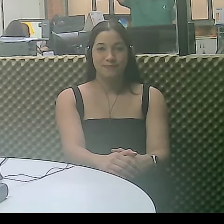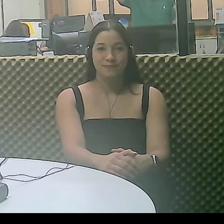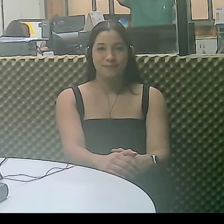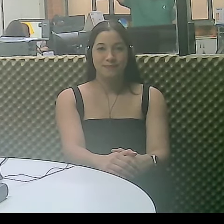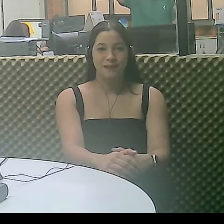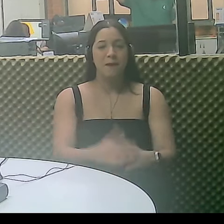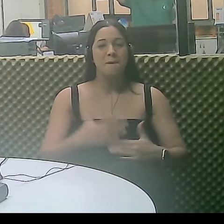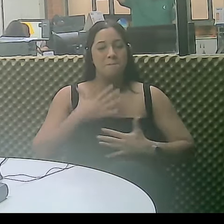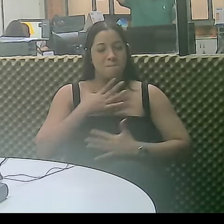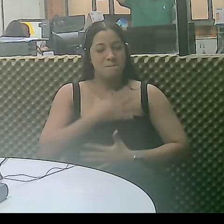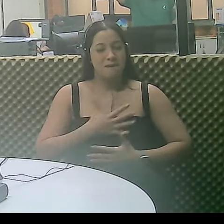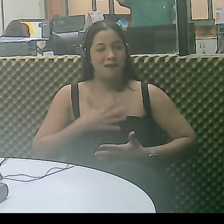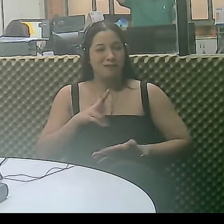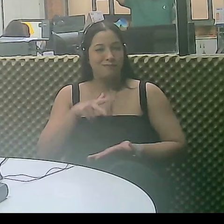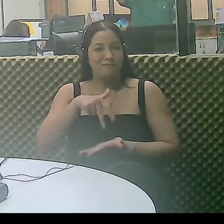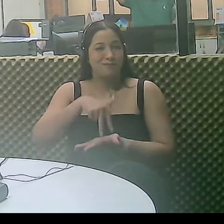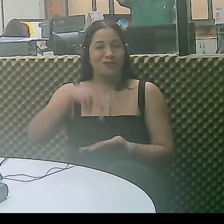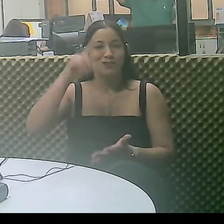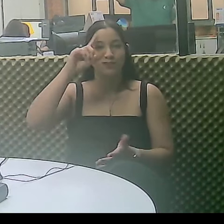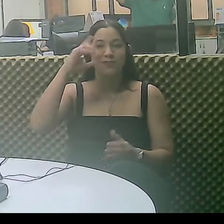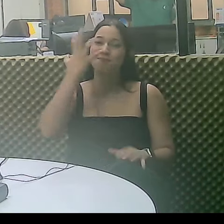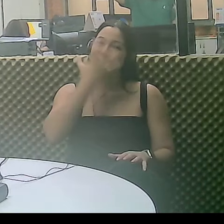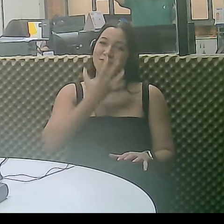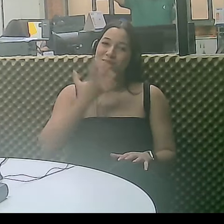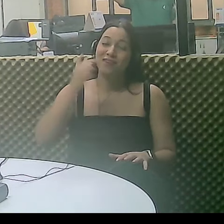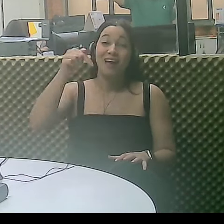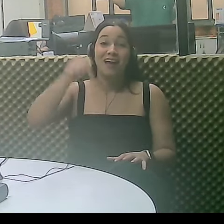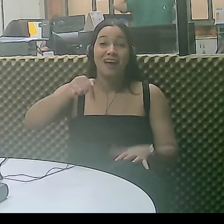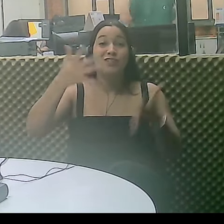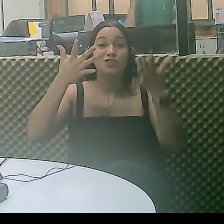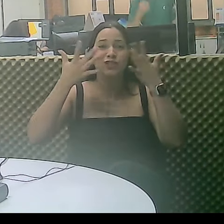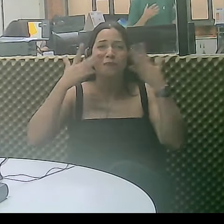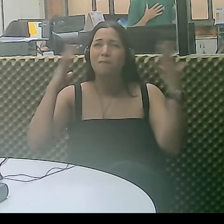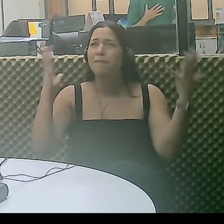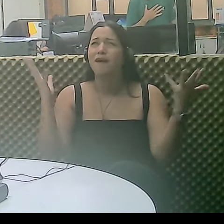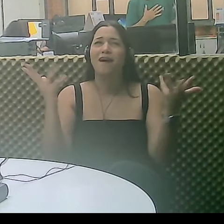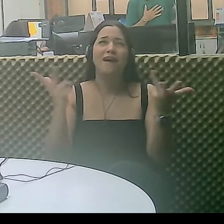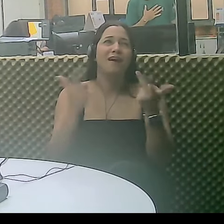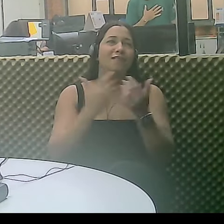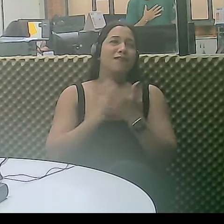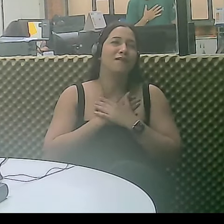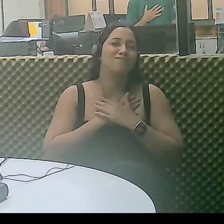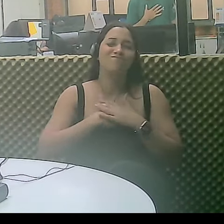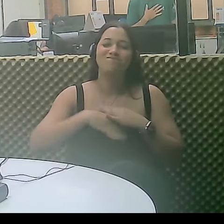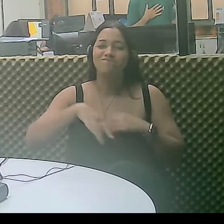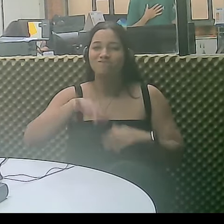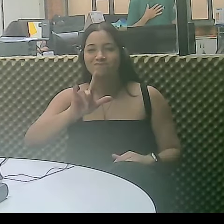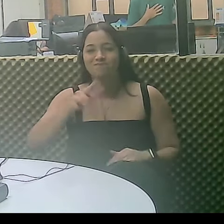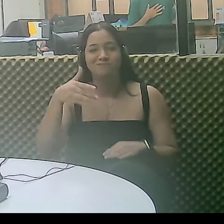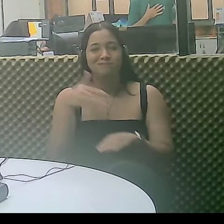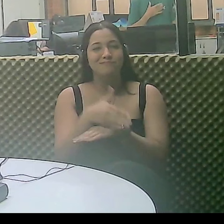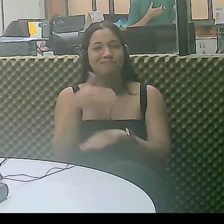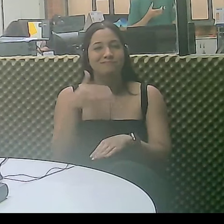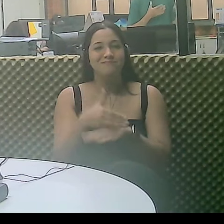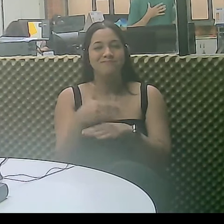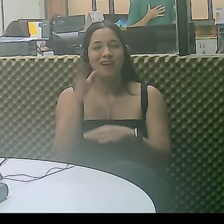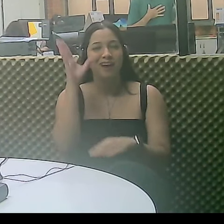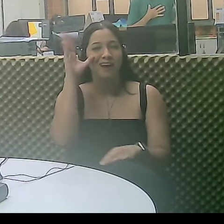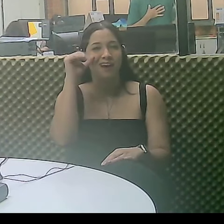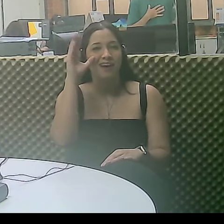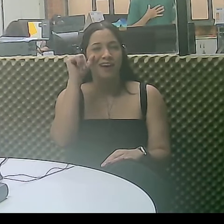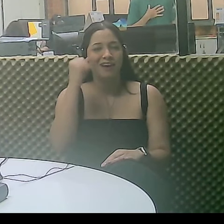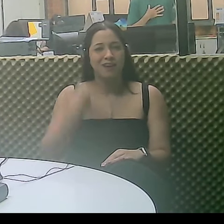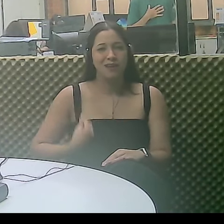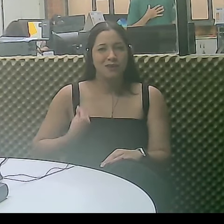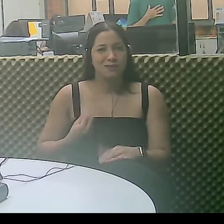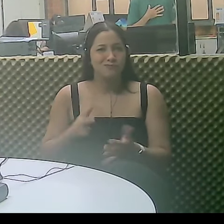É um prazer estar aqui no Dia do Músico, aqui no teatro, que é um lugar maravilhoso, que eu amo vir participar de todos os espetáculos. E estar